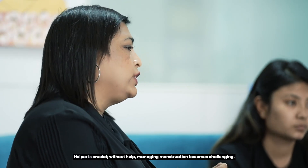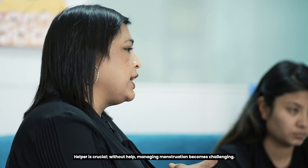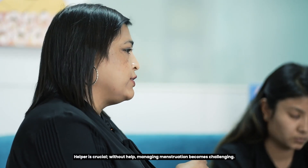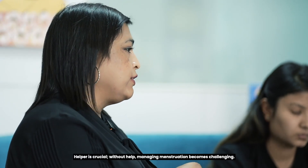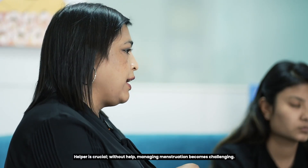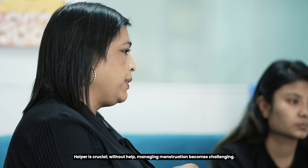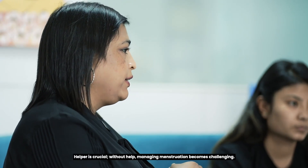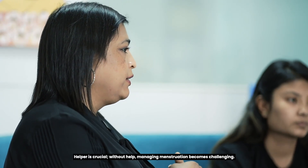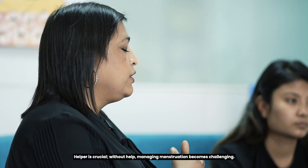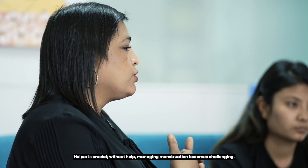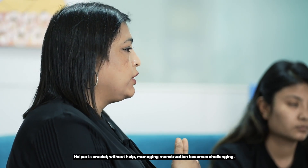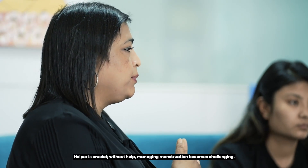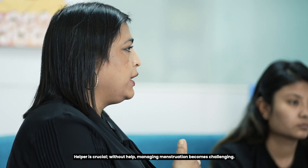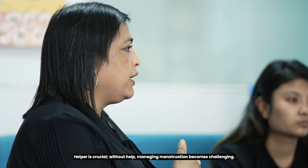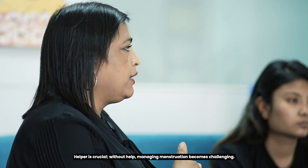चाहिँ सहयोगी चाहिन्छ नि त हामीलाई,